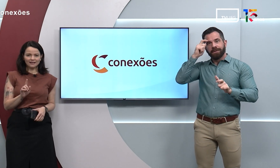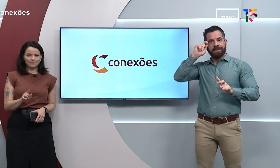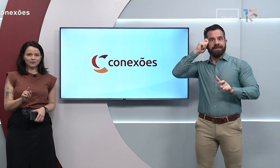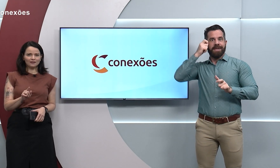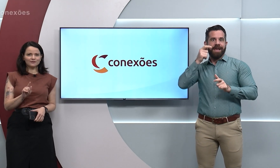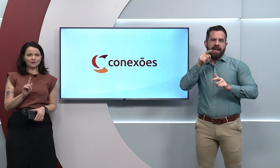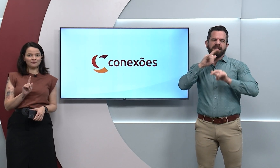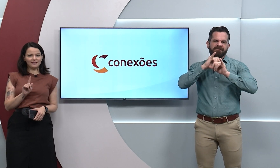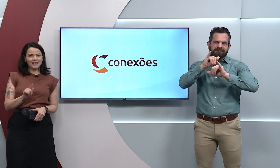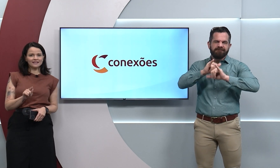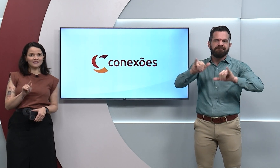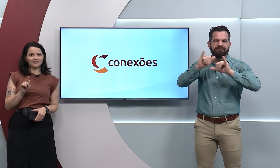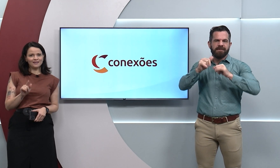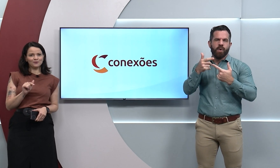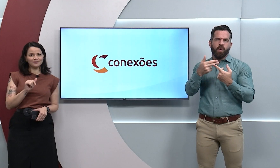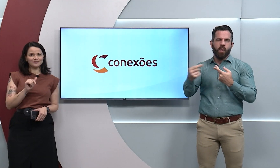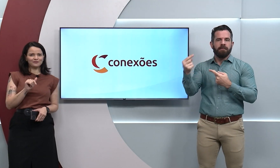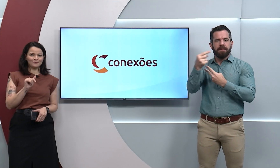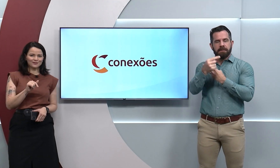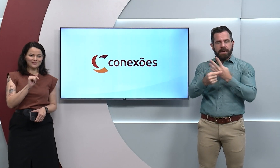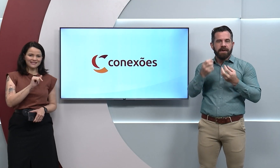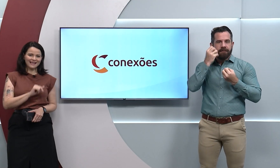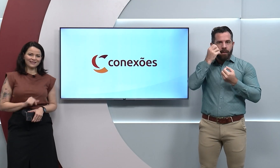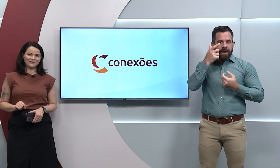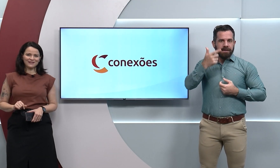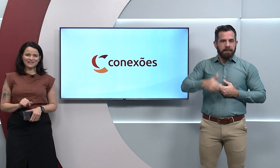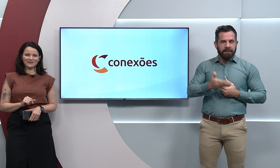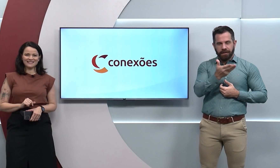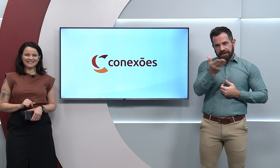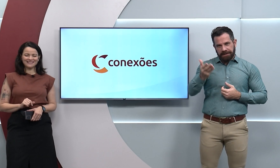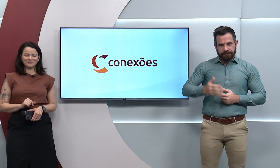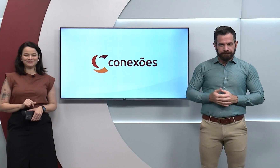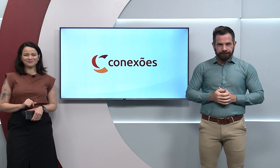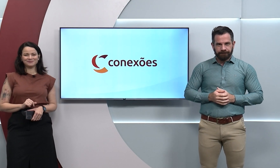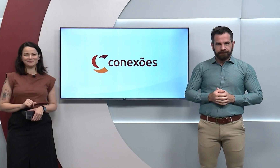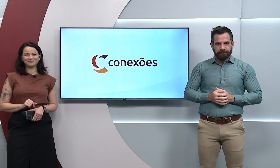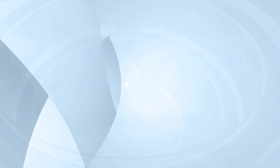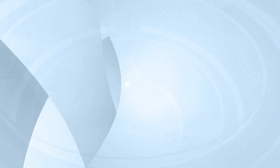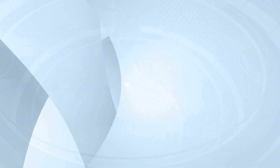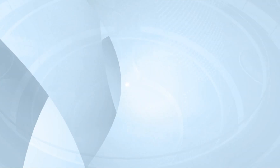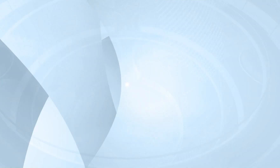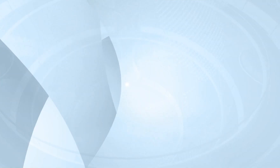Então, daqui a pouquinho você confere essa e outras informações aqui no Conexões.